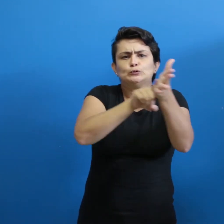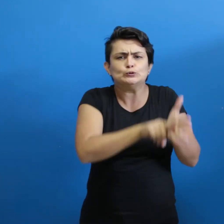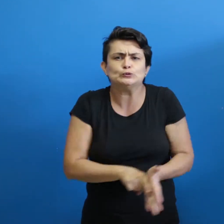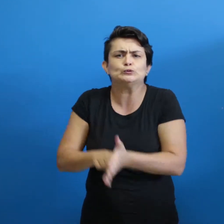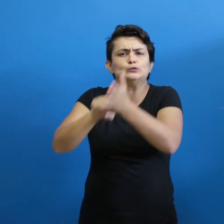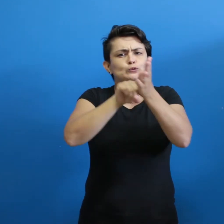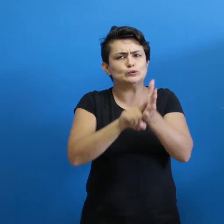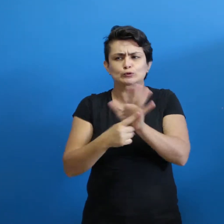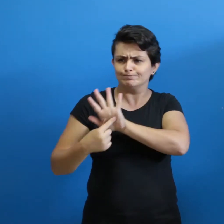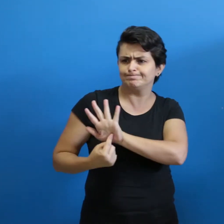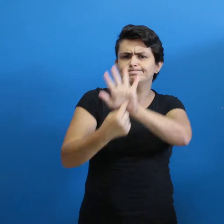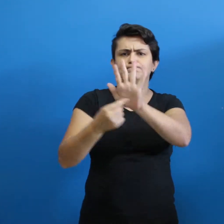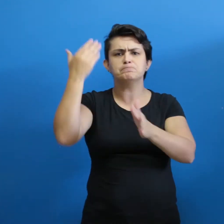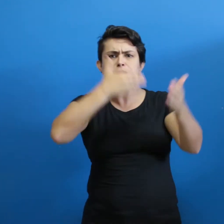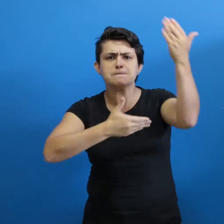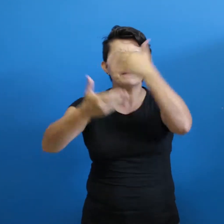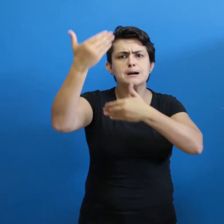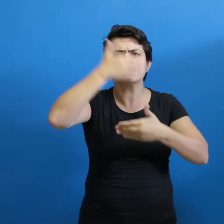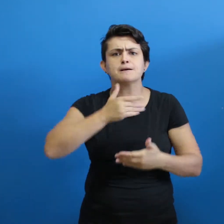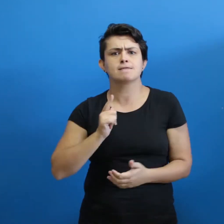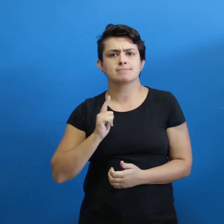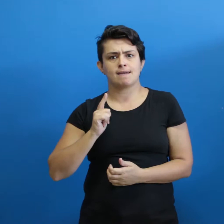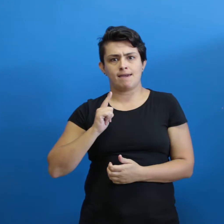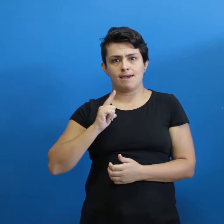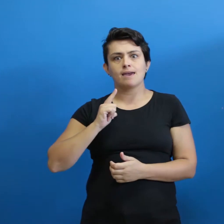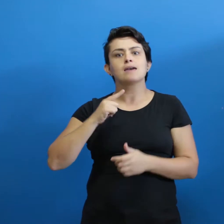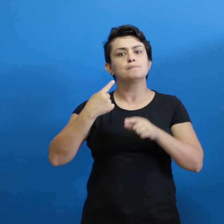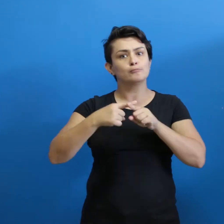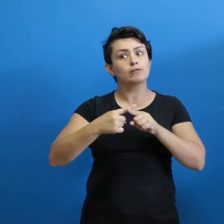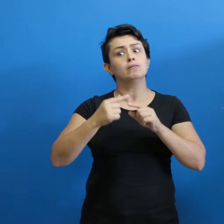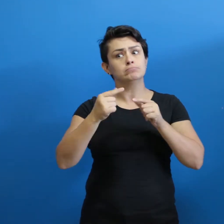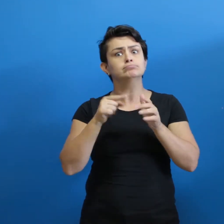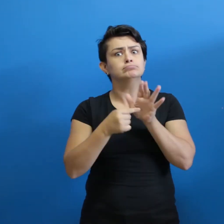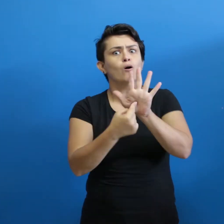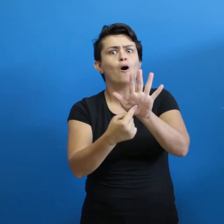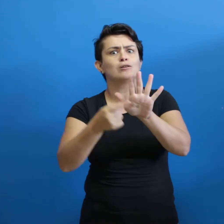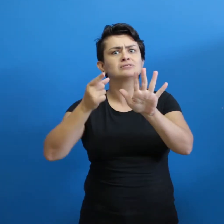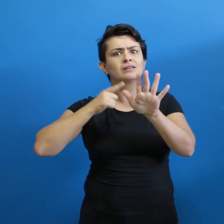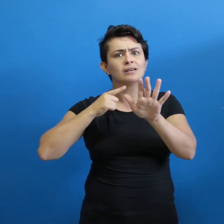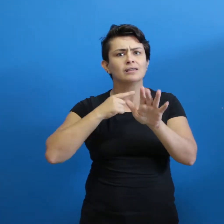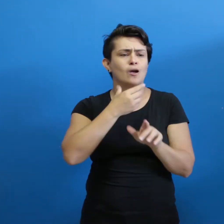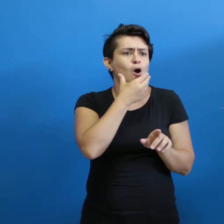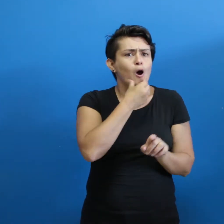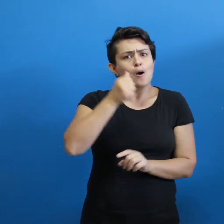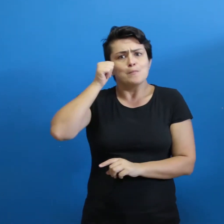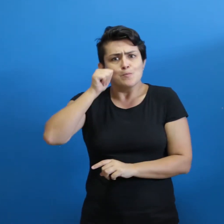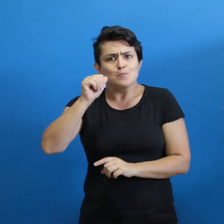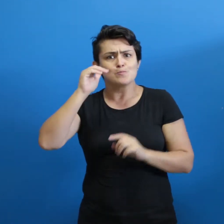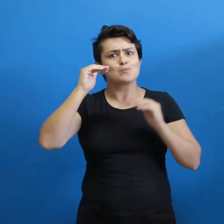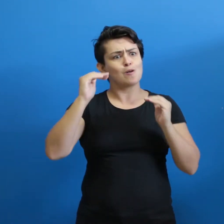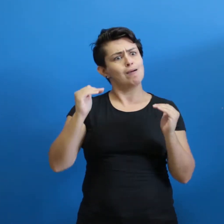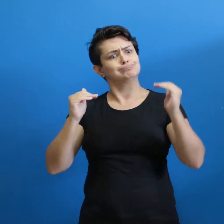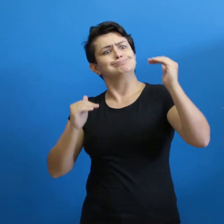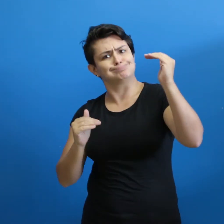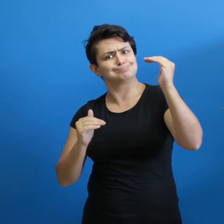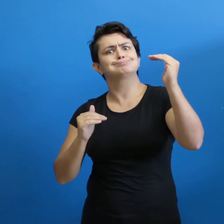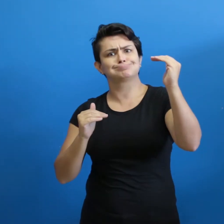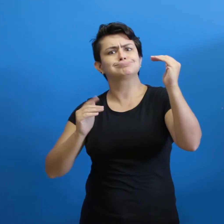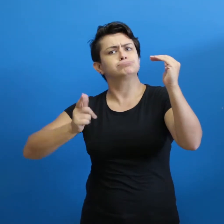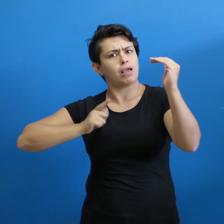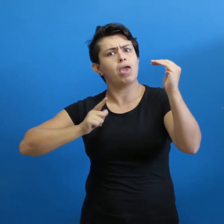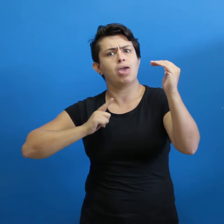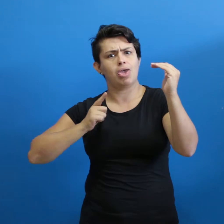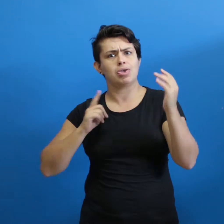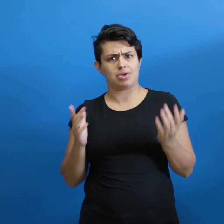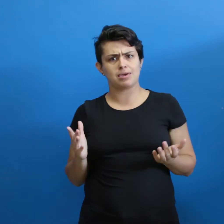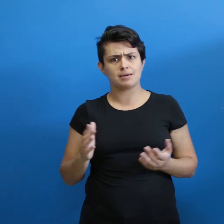muita pesquisa, em que se viu que havia uma disparidade entre homens e mulheres e que precisava isso ser pensado pela ciência, na política,